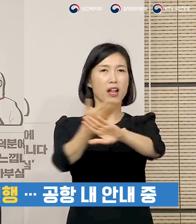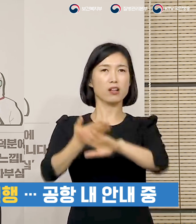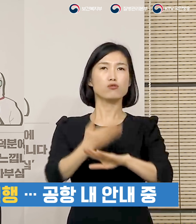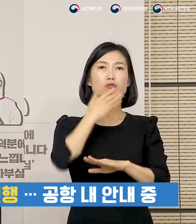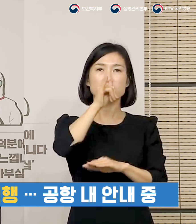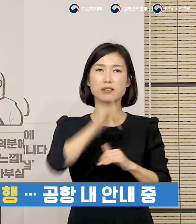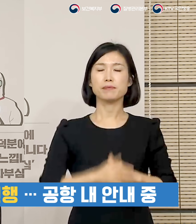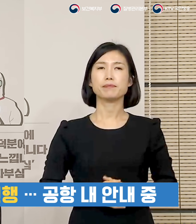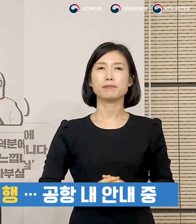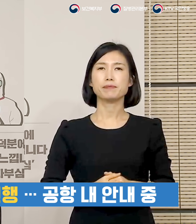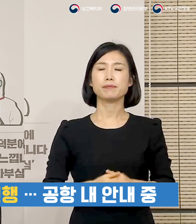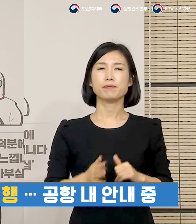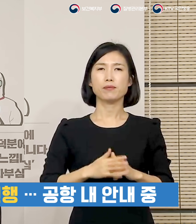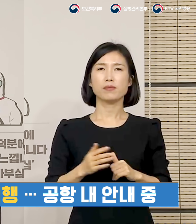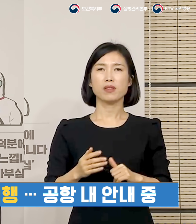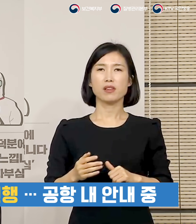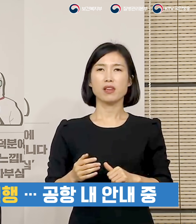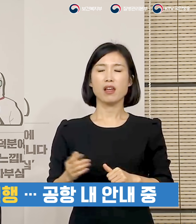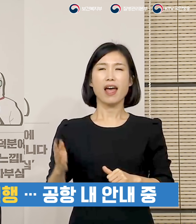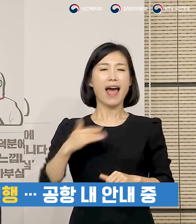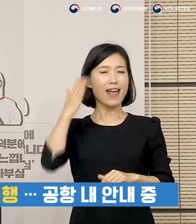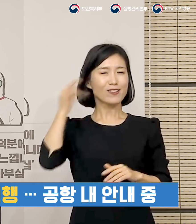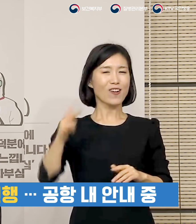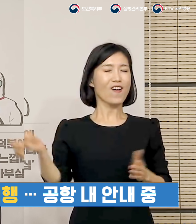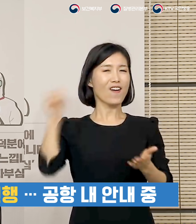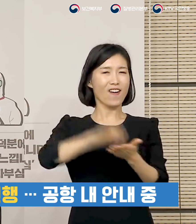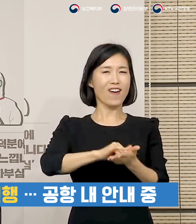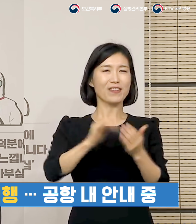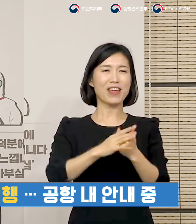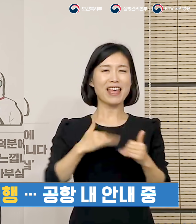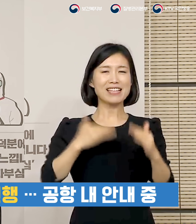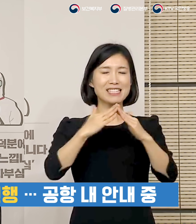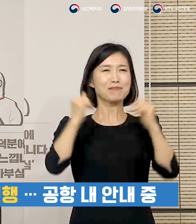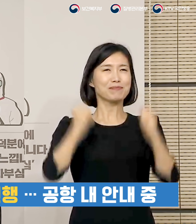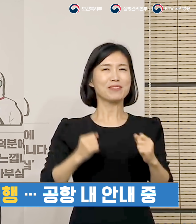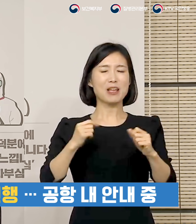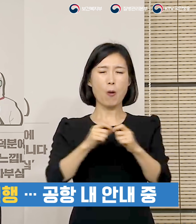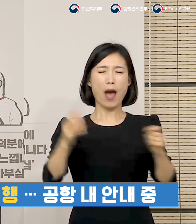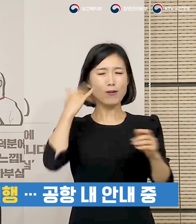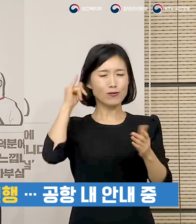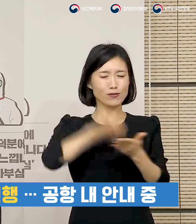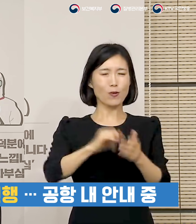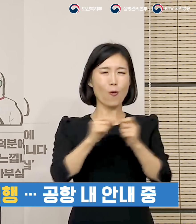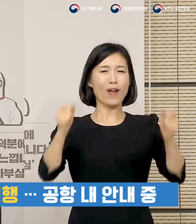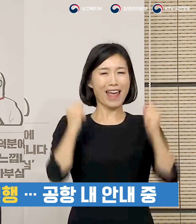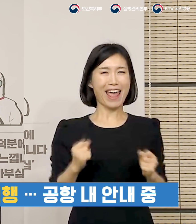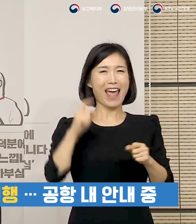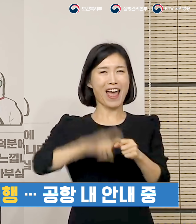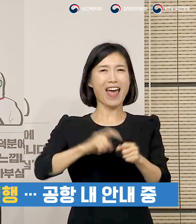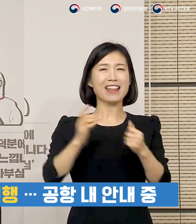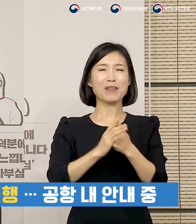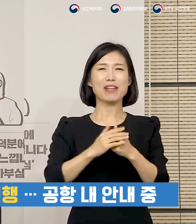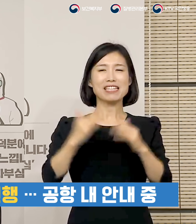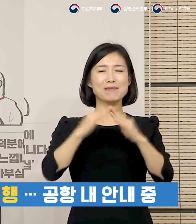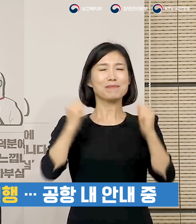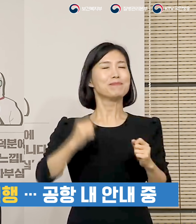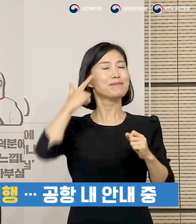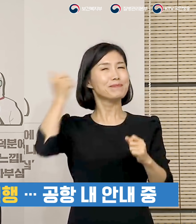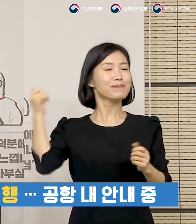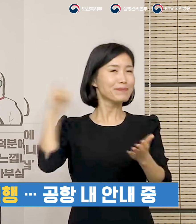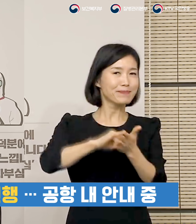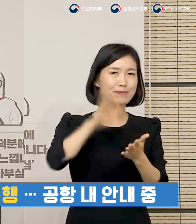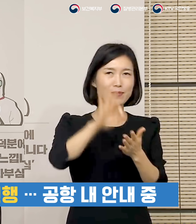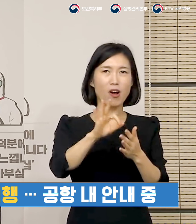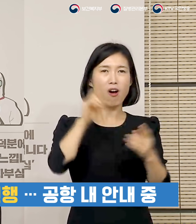외국인 분들이 자가 격리인 줄 알고 왔다가 지방자치단체에 가 보니까 사실은 지방에 가보니까 이제 그 시설